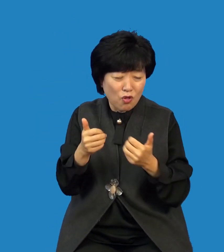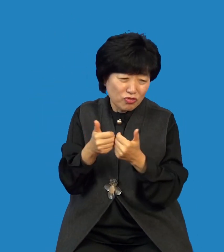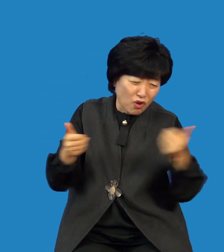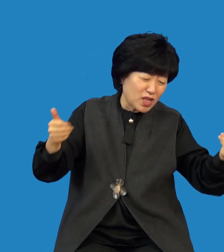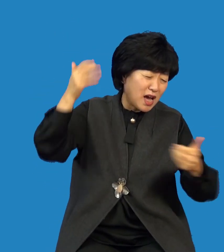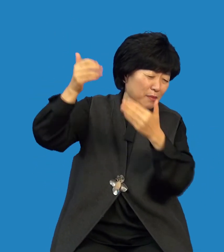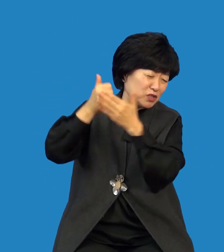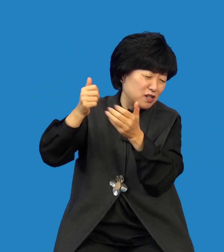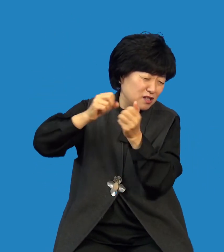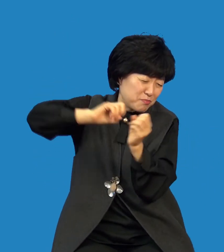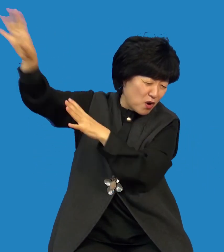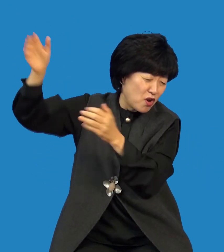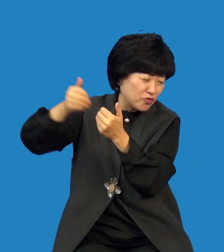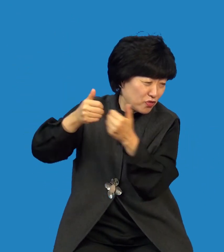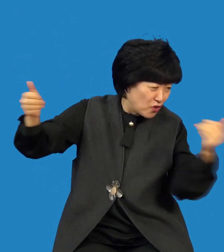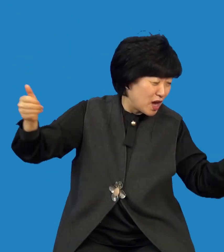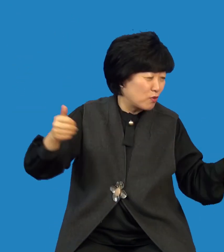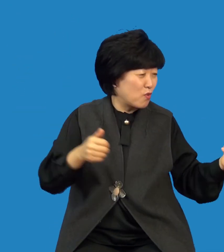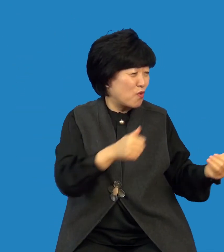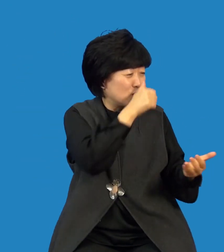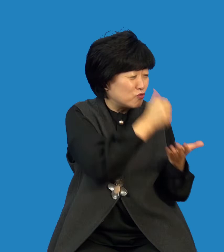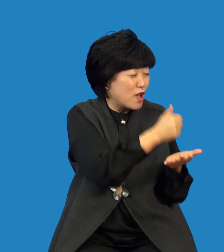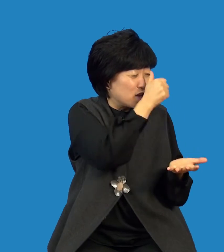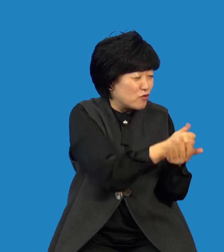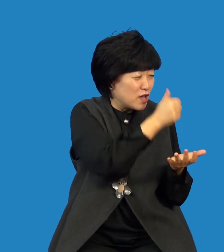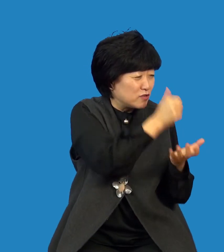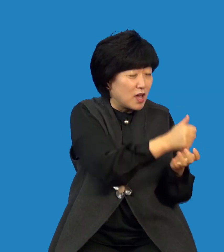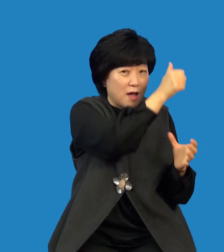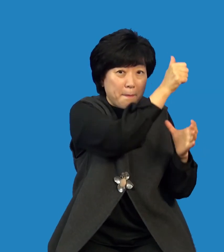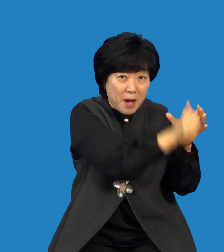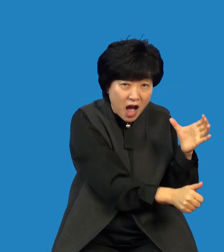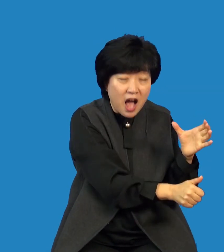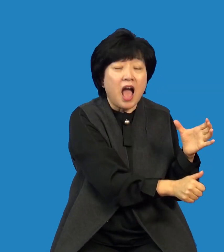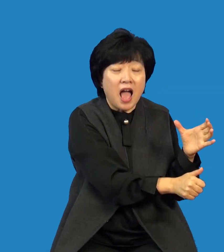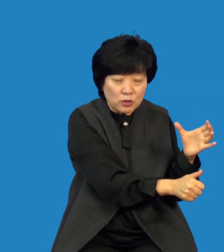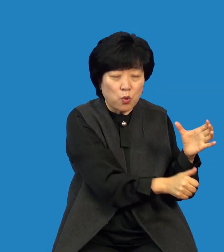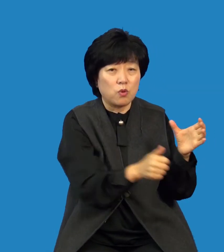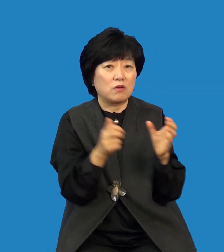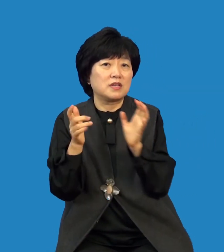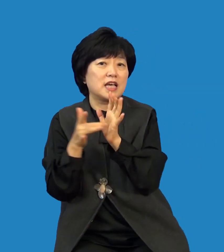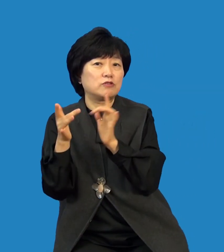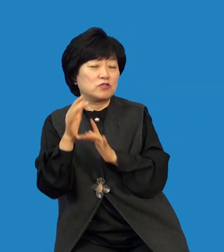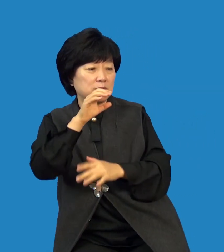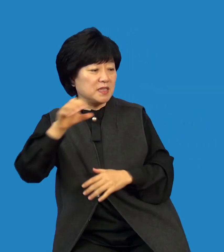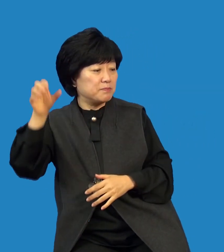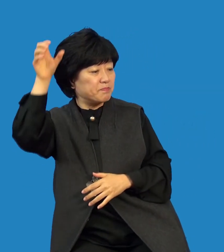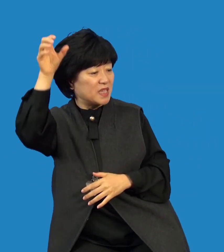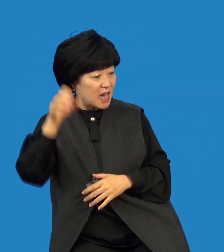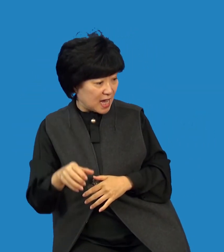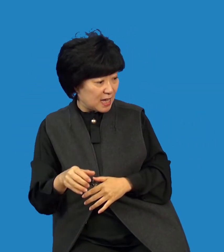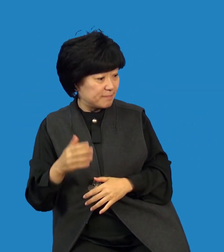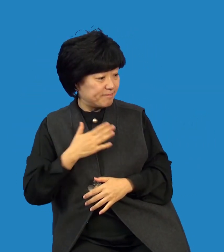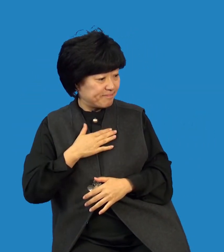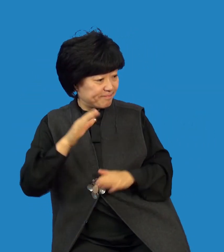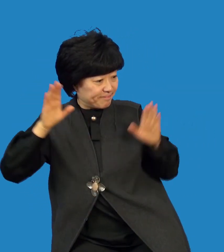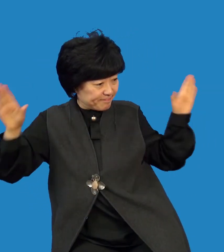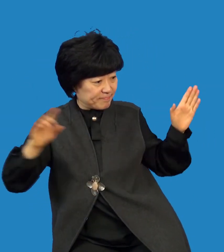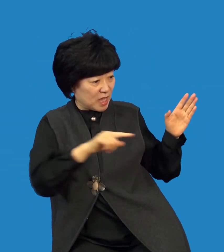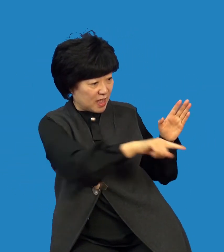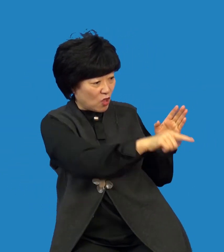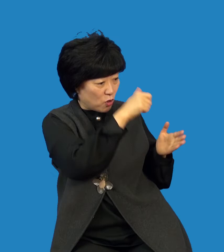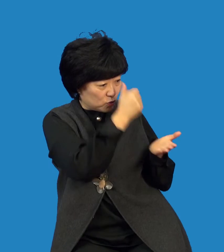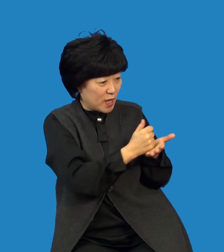다 용서하셨고, 그래서 십자가에서 다 처리하셨고, 그러니까 언제든지 아버지 집으로 돌아올 수 있다는 거예요. 돌아오라는 거예요. 이게 여러분 십자가고